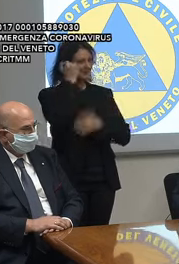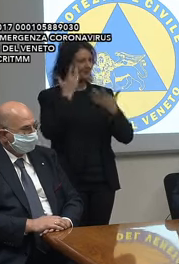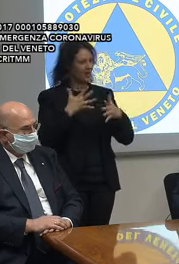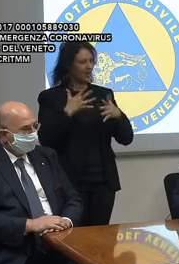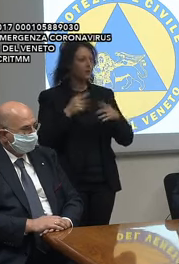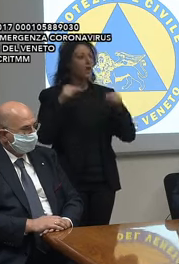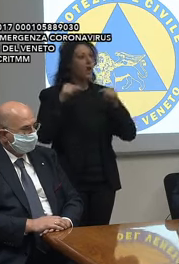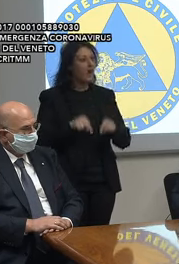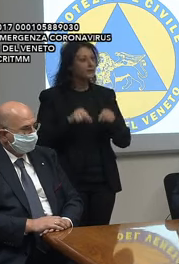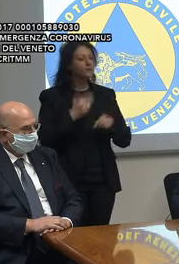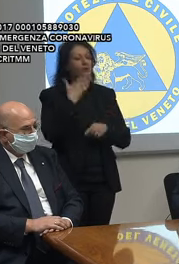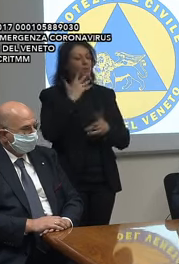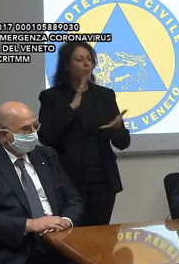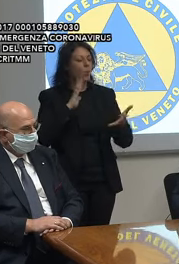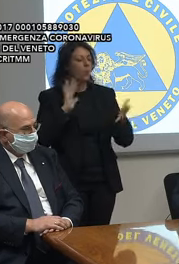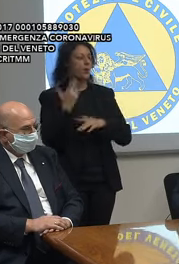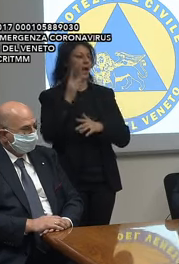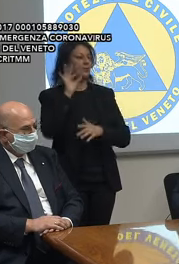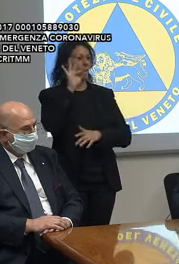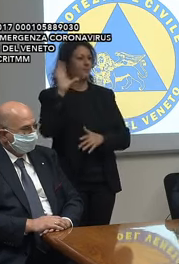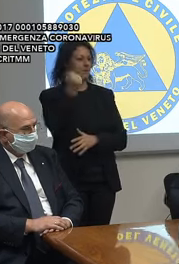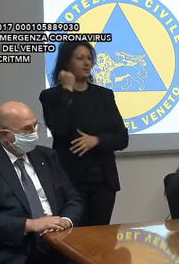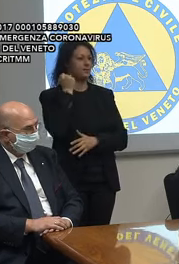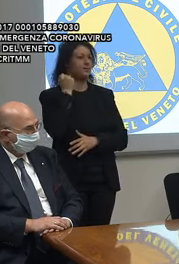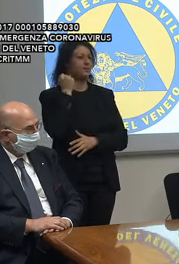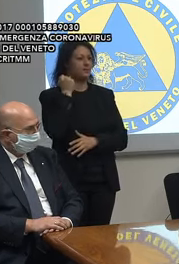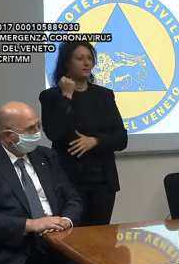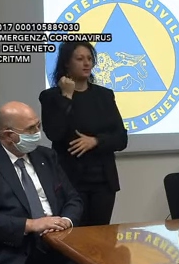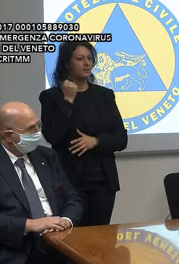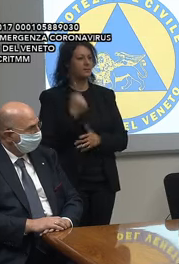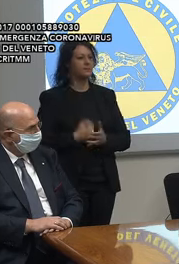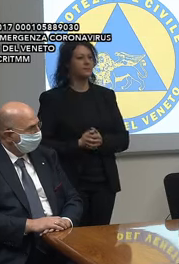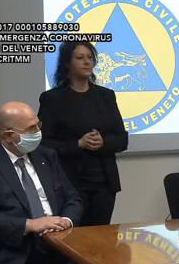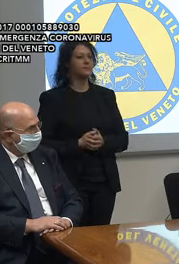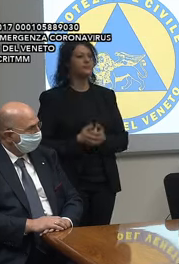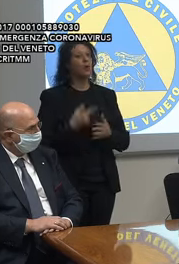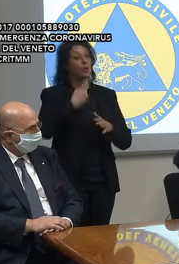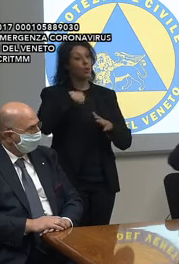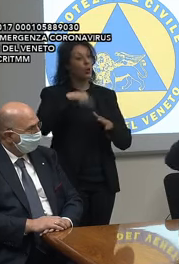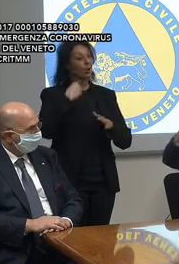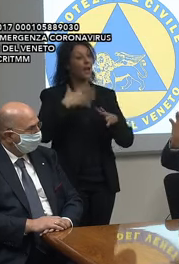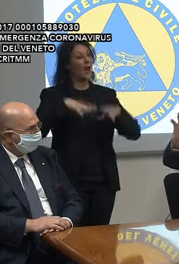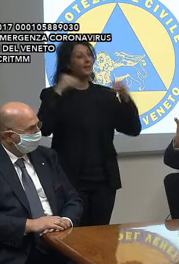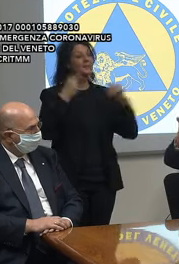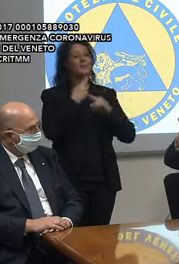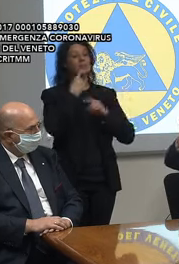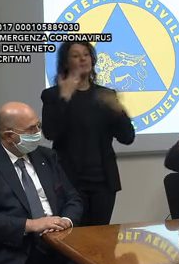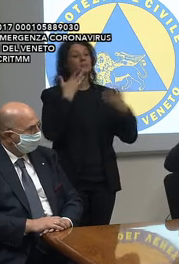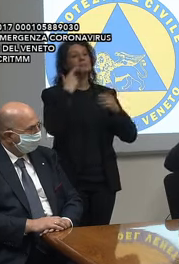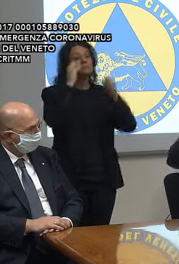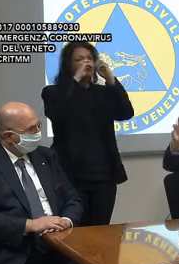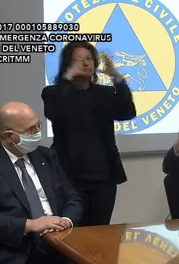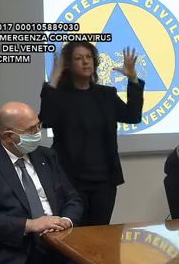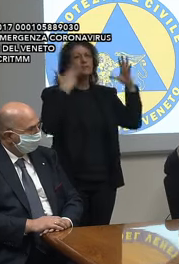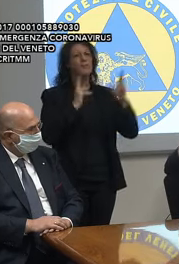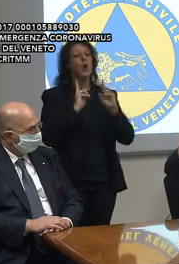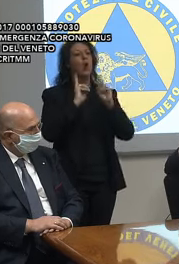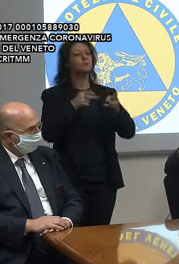che è materica, cioè dicevamo, noi immaginiamo un ospedale nuovo